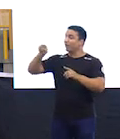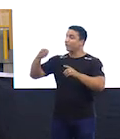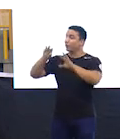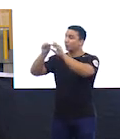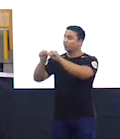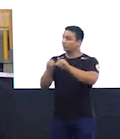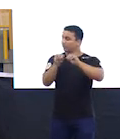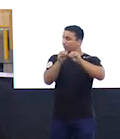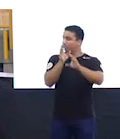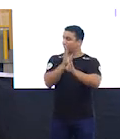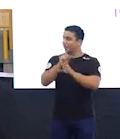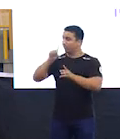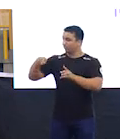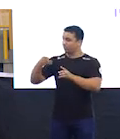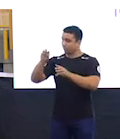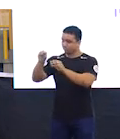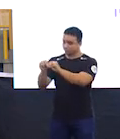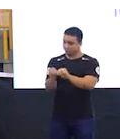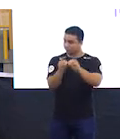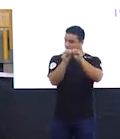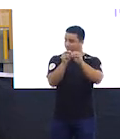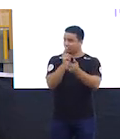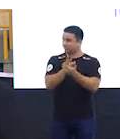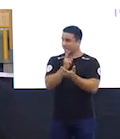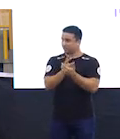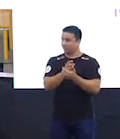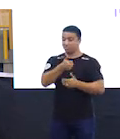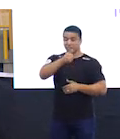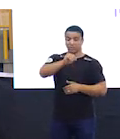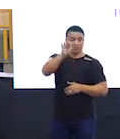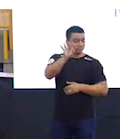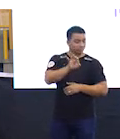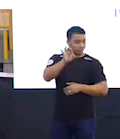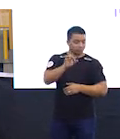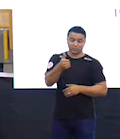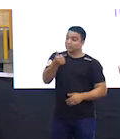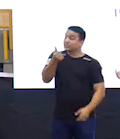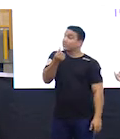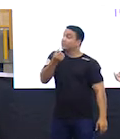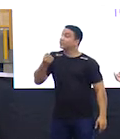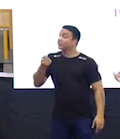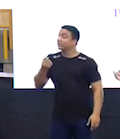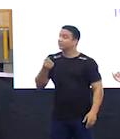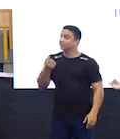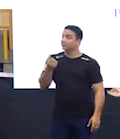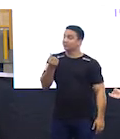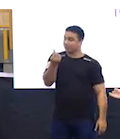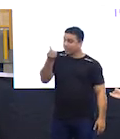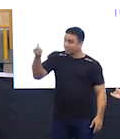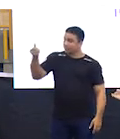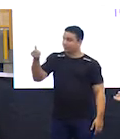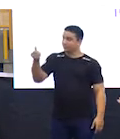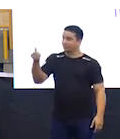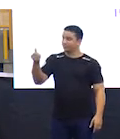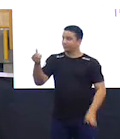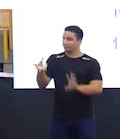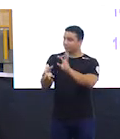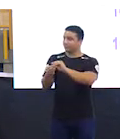53,2. É só a vírgula andar uma casa. 10% de 60?